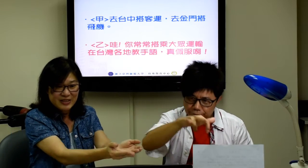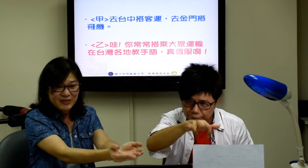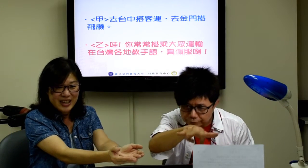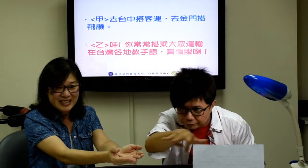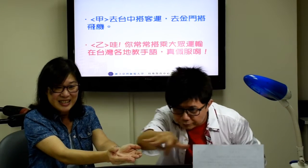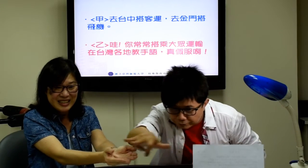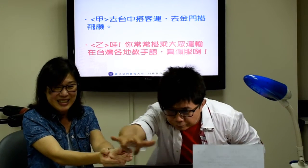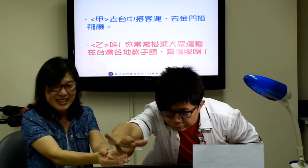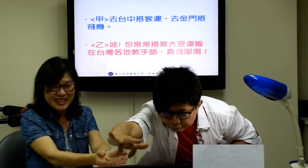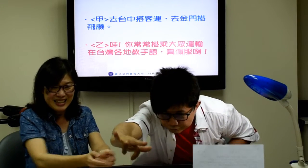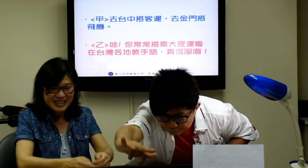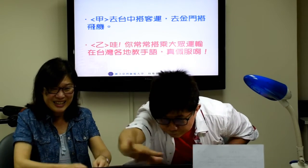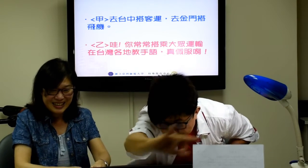飞机。